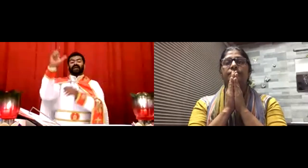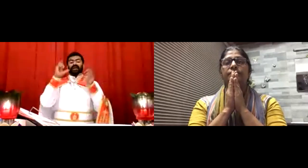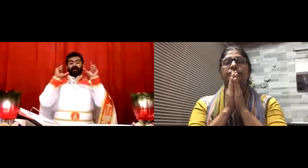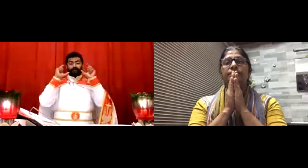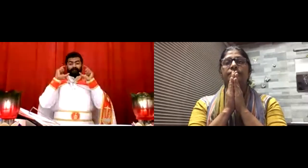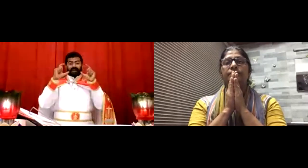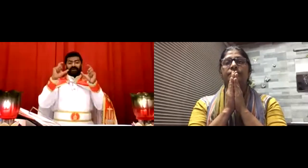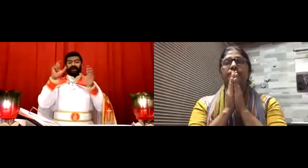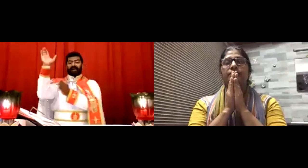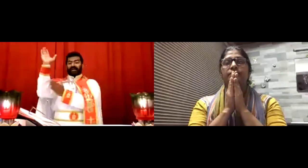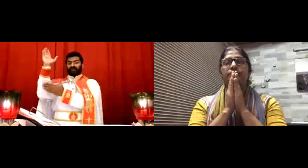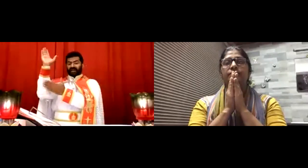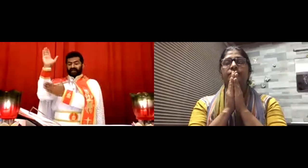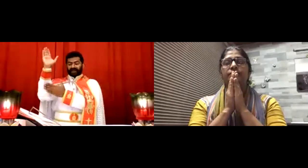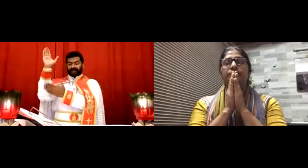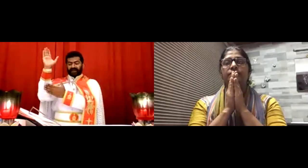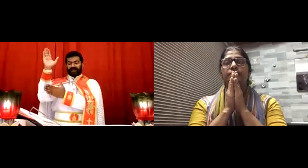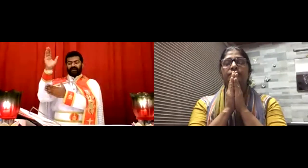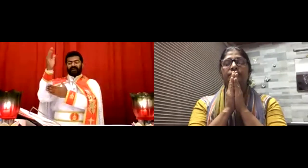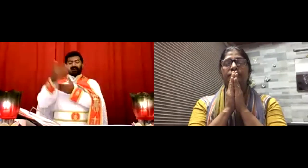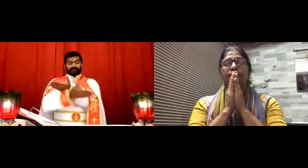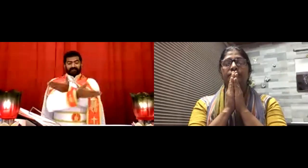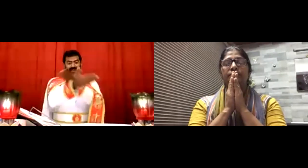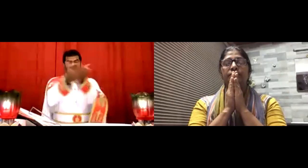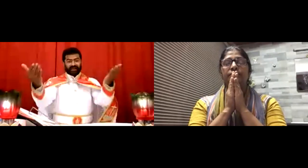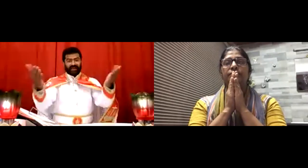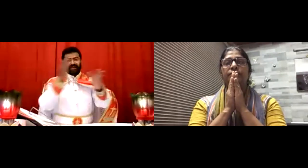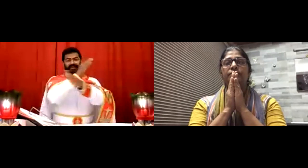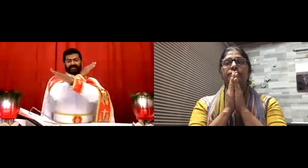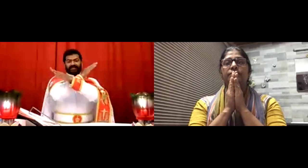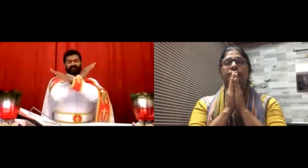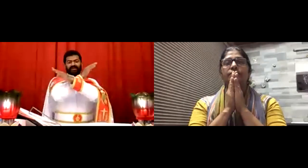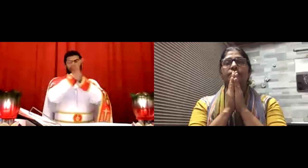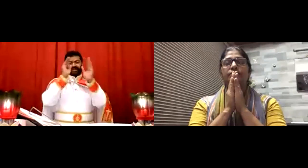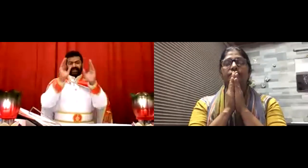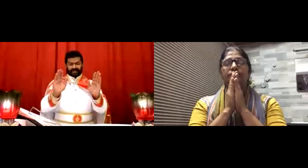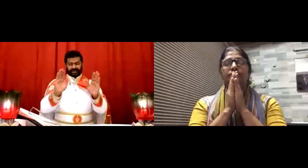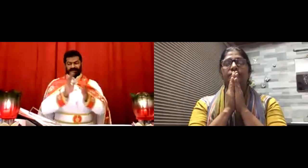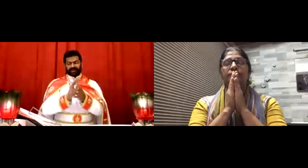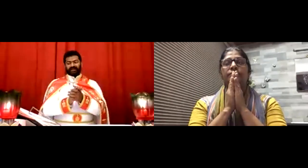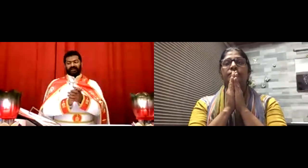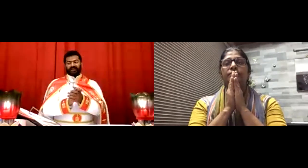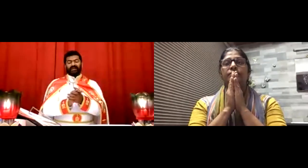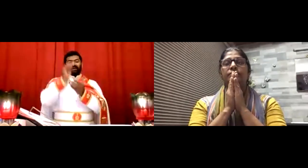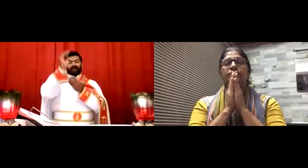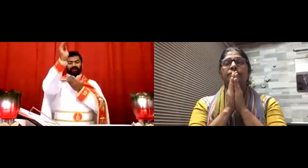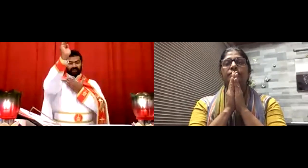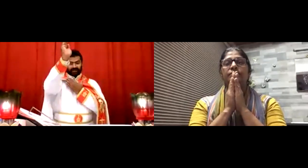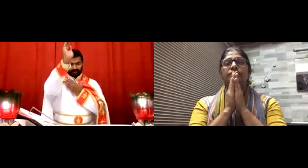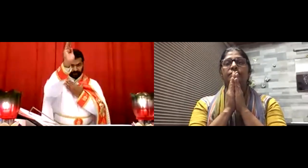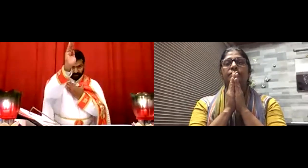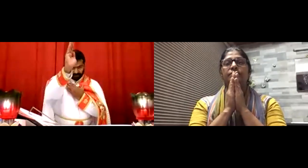അവിടുത്തെ പരിപാലനയുടെ വലങ്കൈ നിങ്ങളെ സംരക്ഷിക്കട്ടെ.